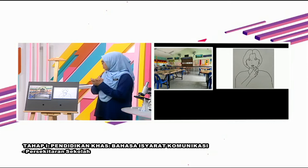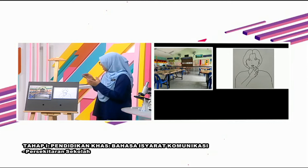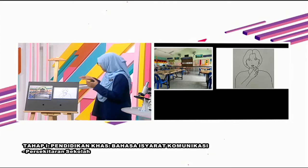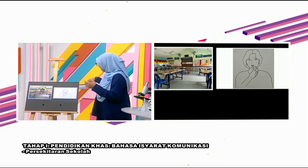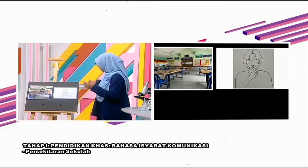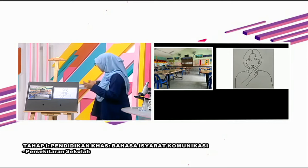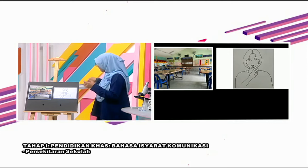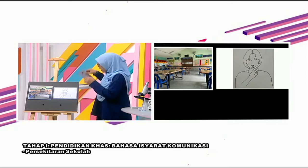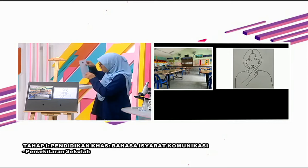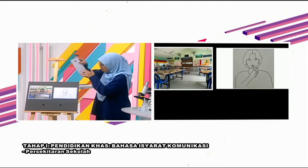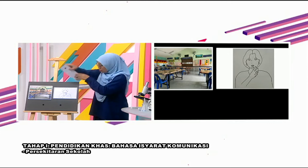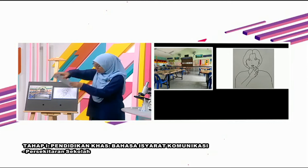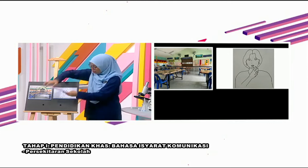Okey, kita eja sama-sama.